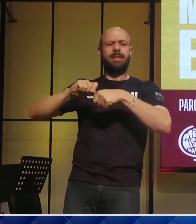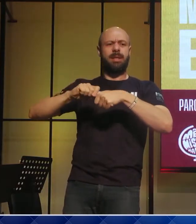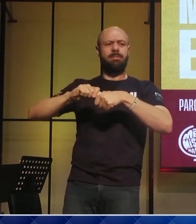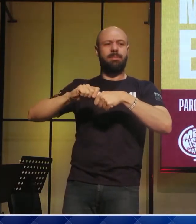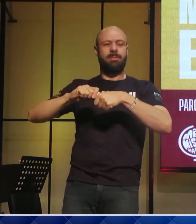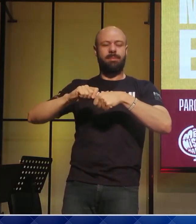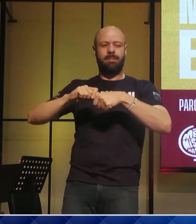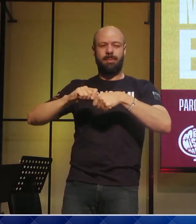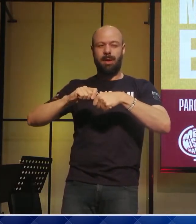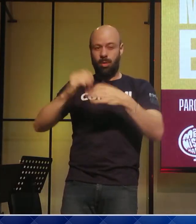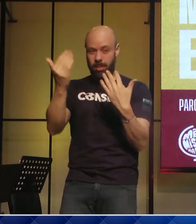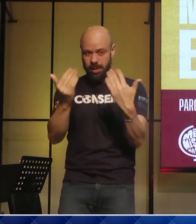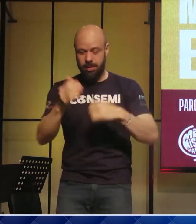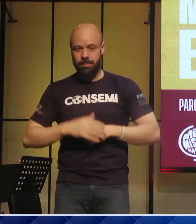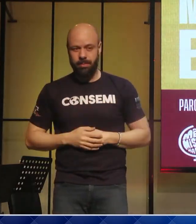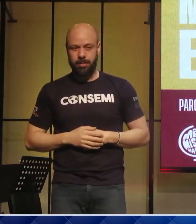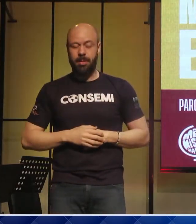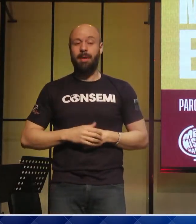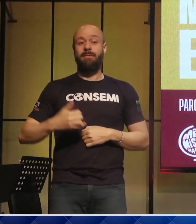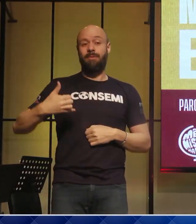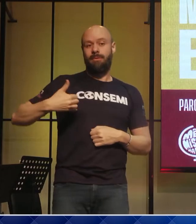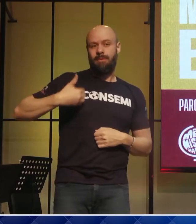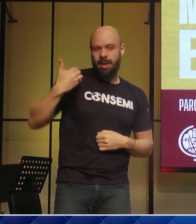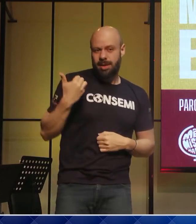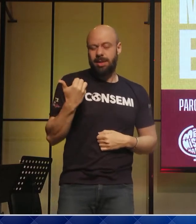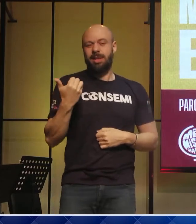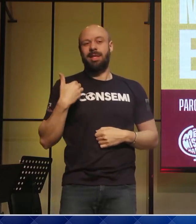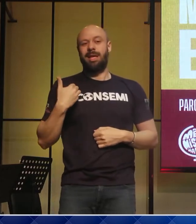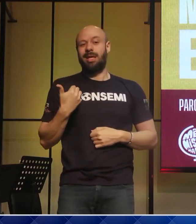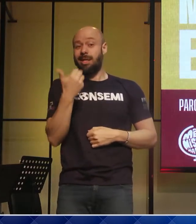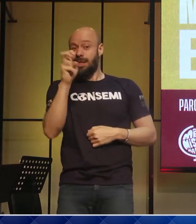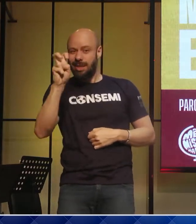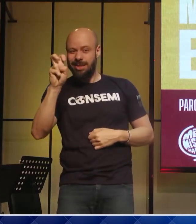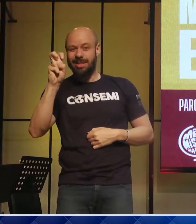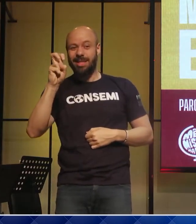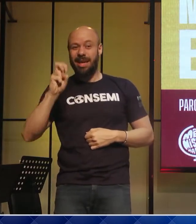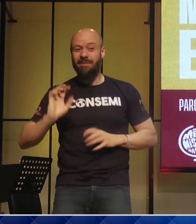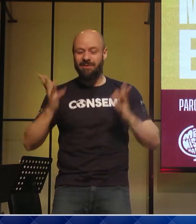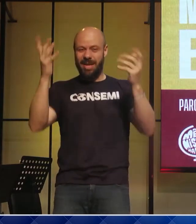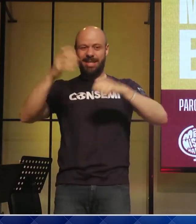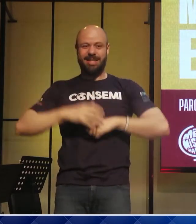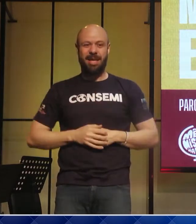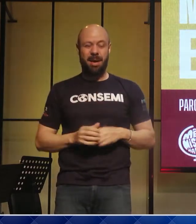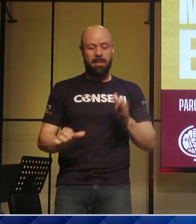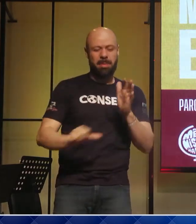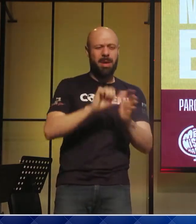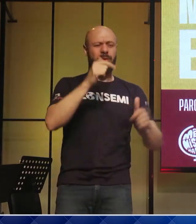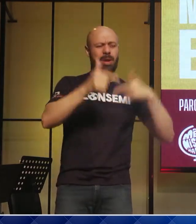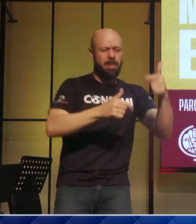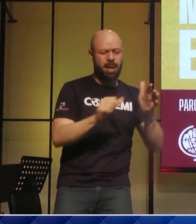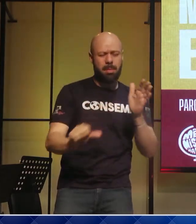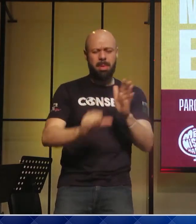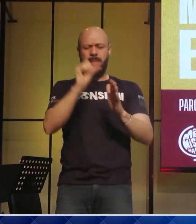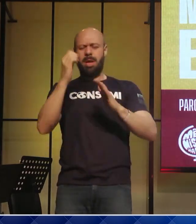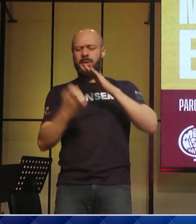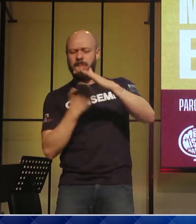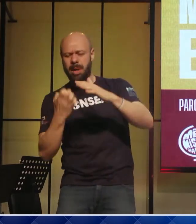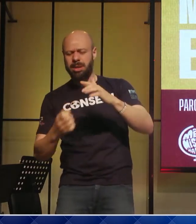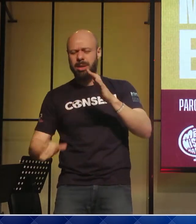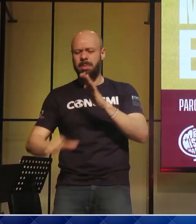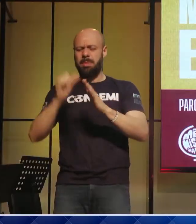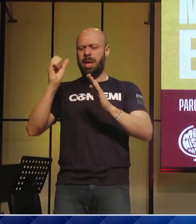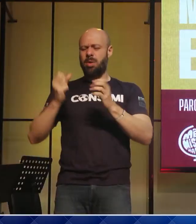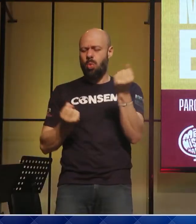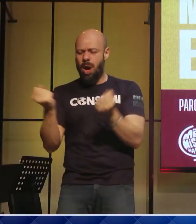de 15 anos, o casamento, o primeiro filho, a primeira casa, o primeiro trabalho, o primeiro carro,